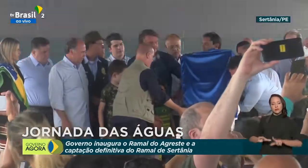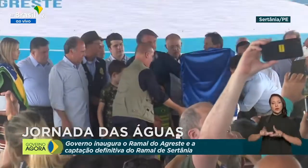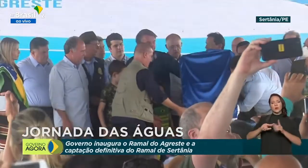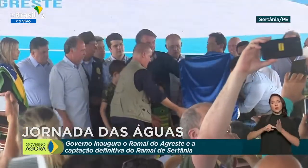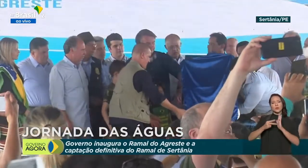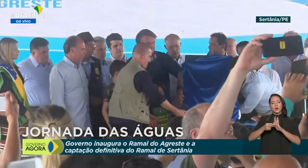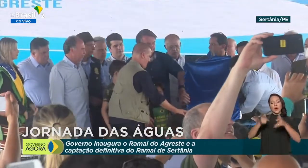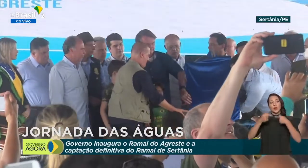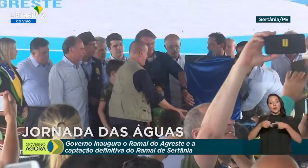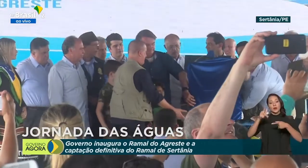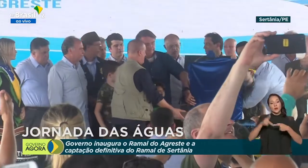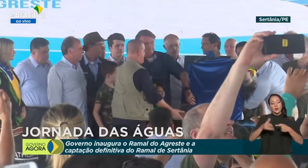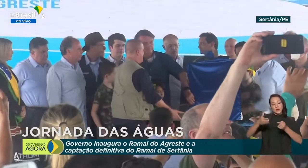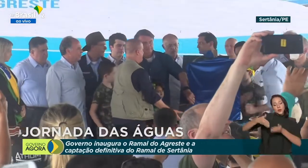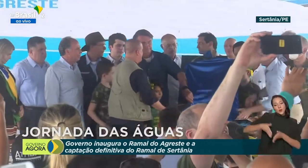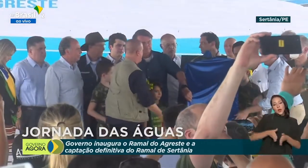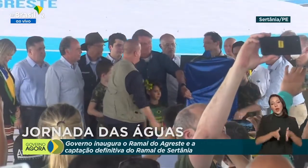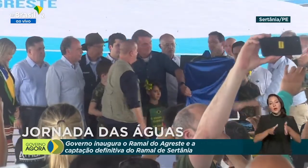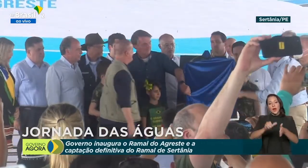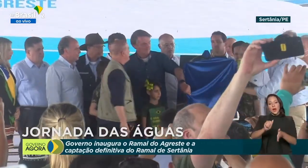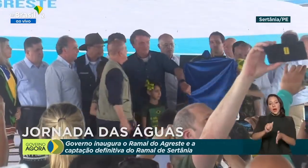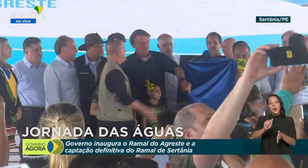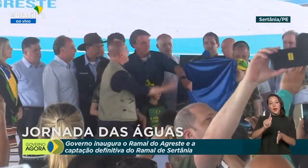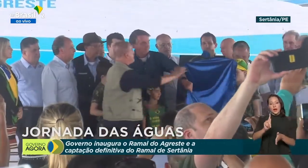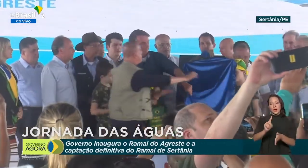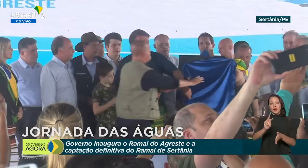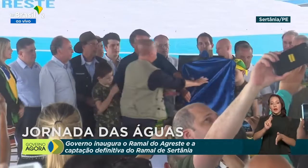alusiva à inauguração do ramal do Agreste.